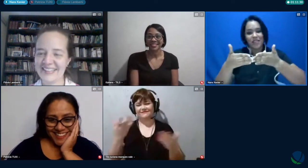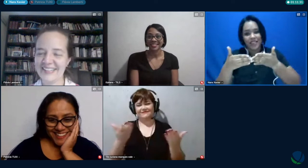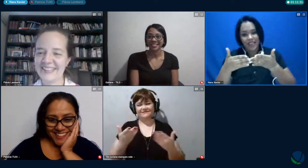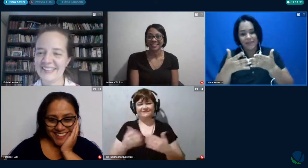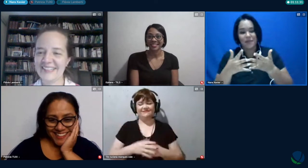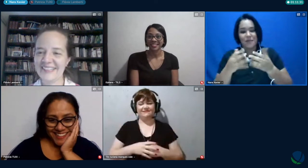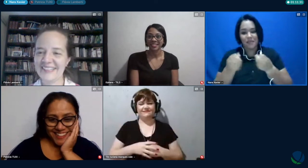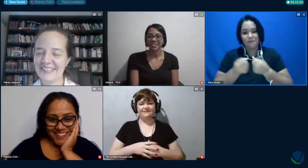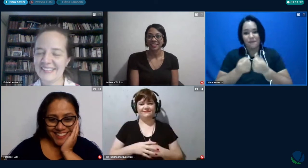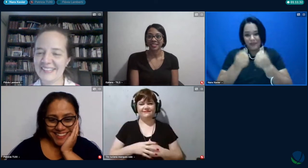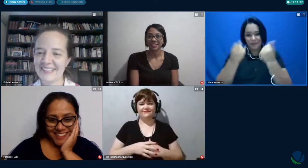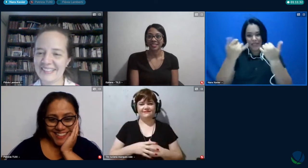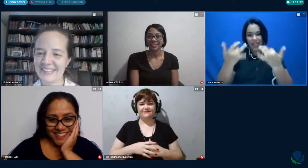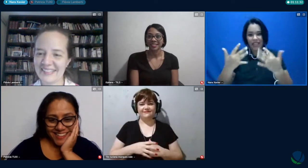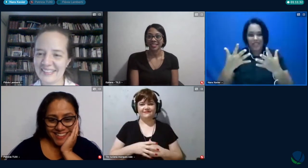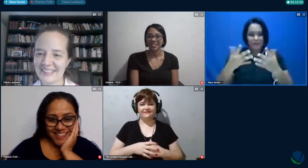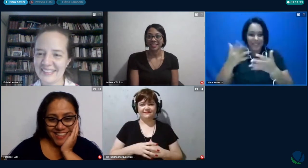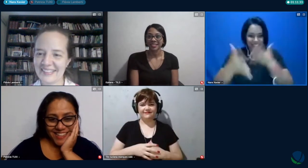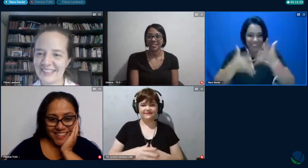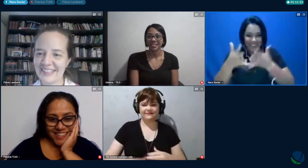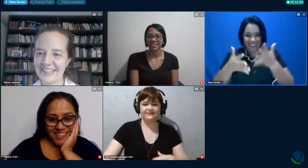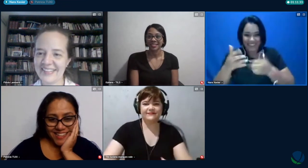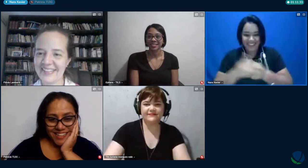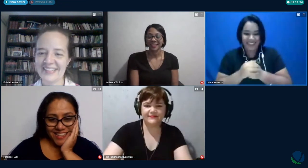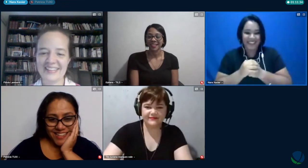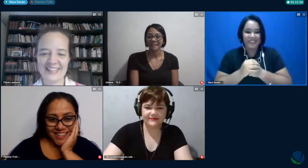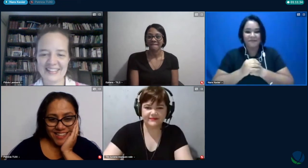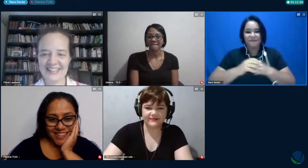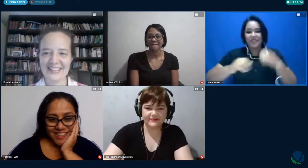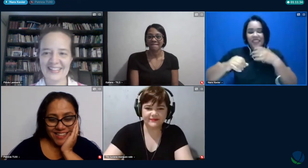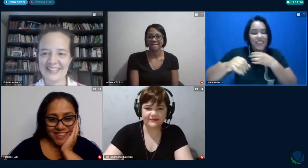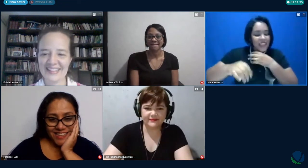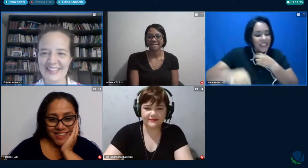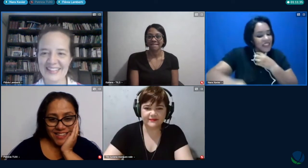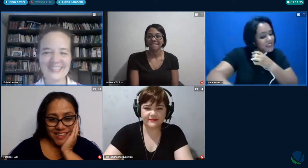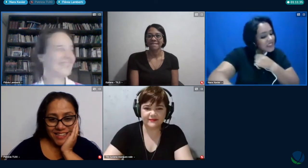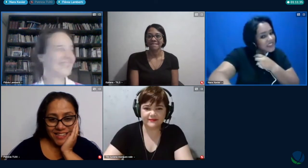vou pedir licença para me explicar em Libras.